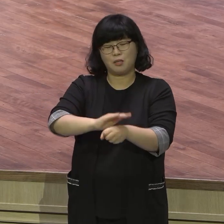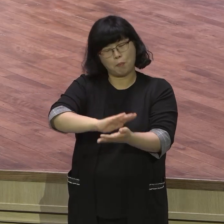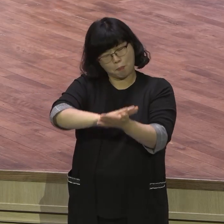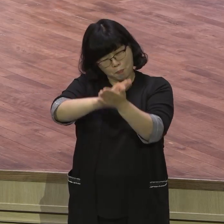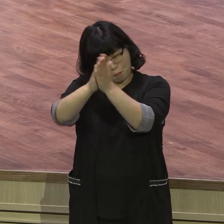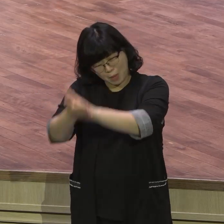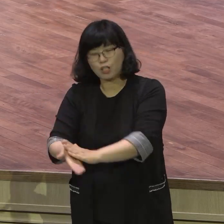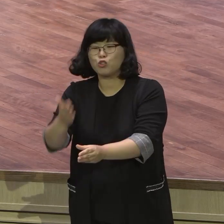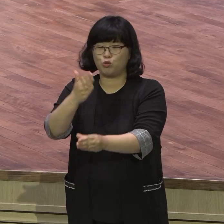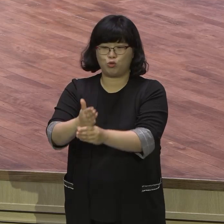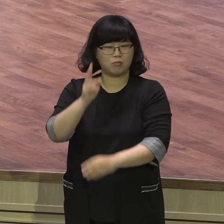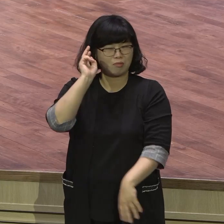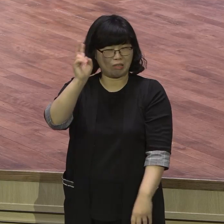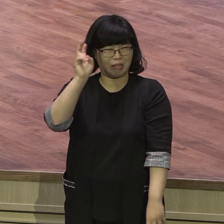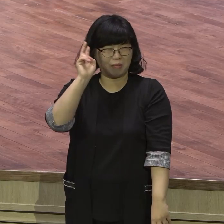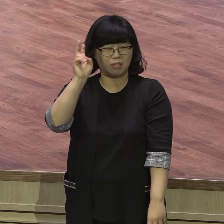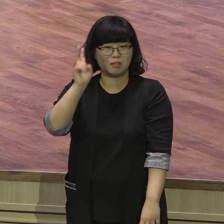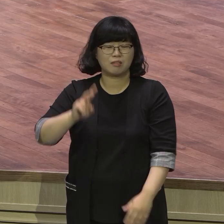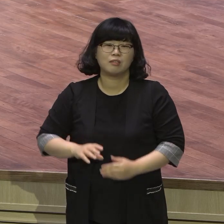예배 한 번만 제대로 드려도요.